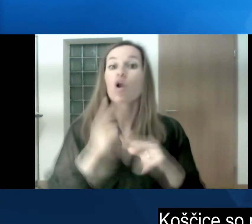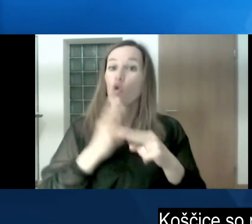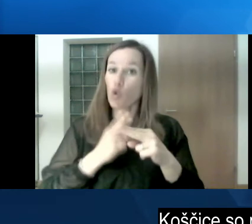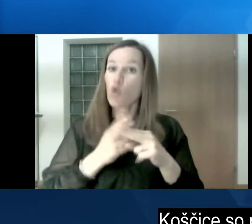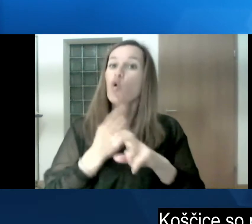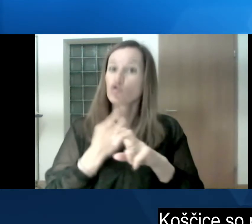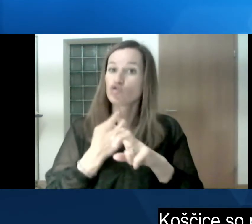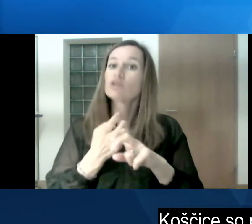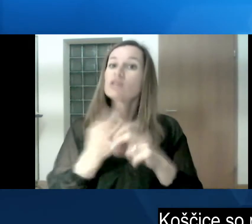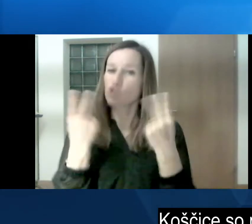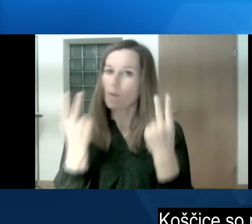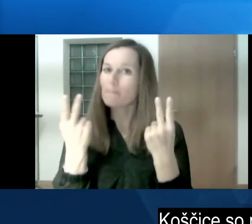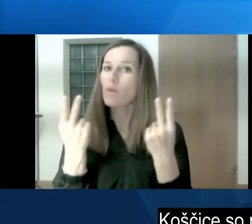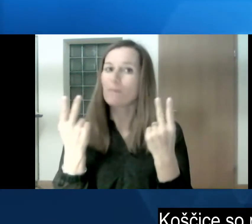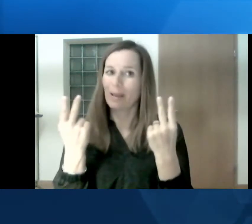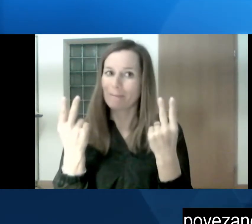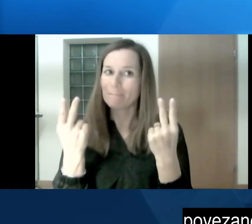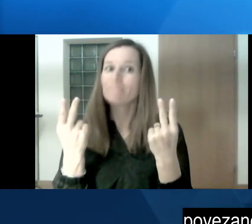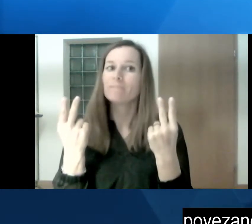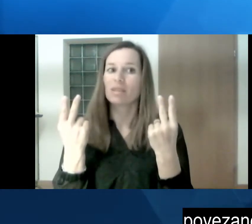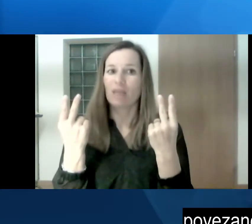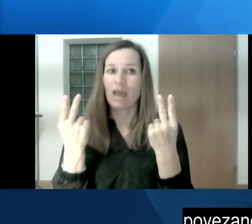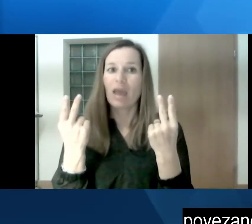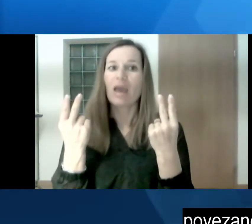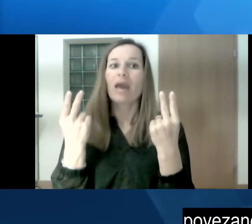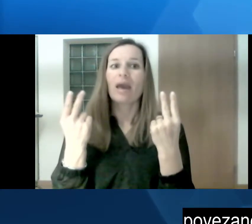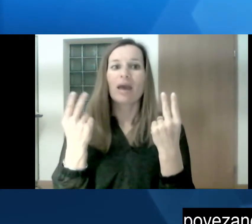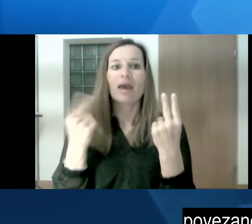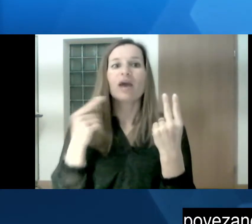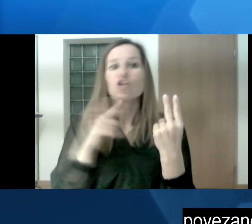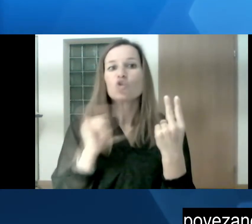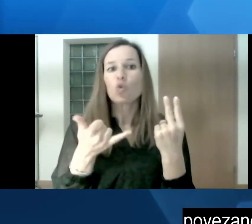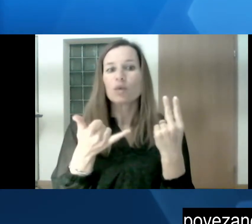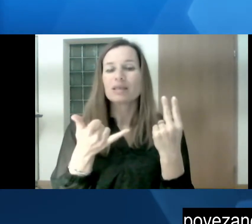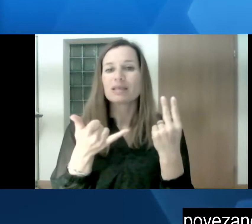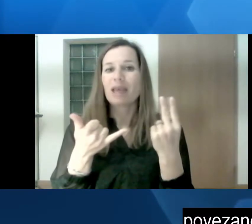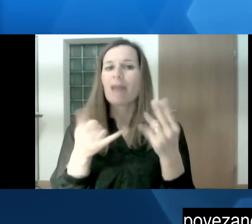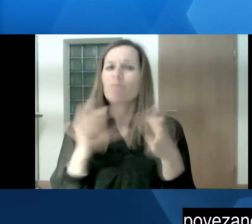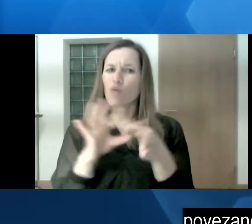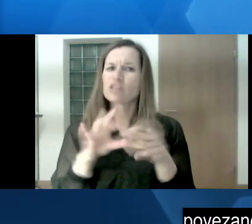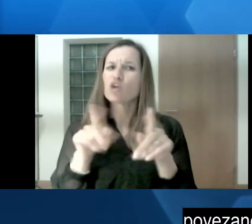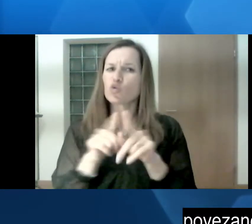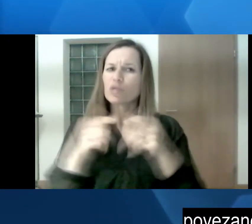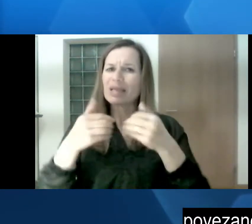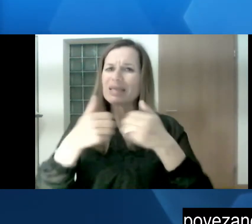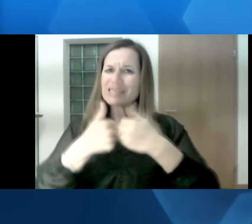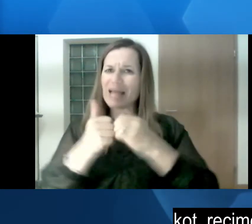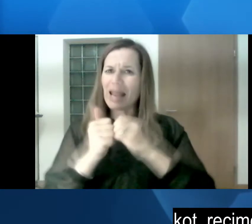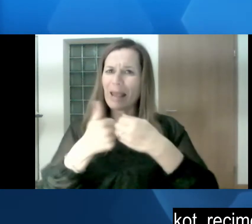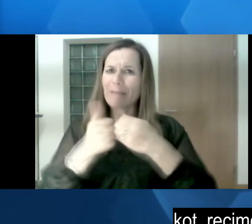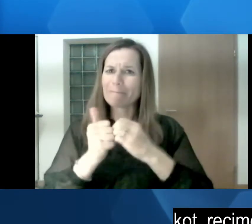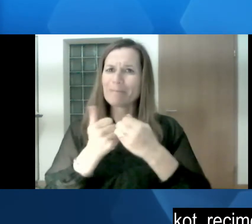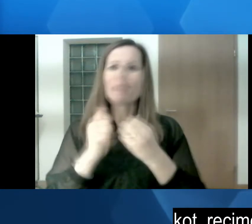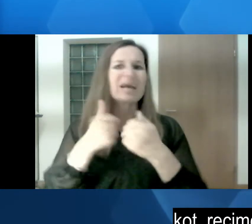križanke. Vidimo, da so med seboj povezane z nekimi sklepi, ampak te sklepi niso tako gibljivi